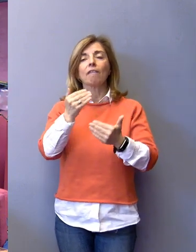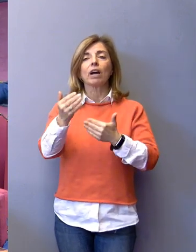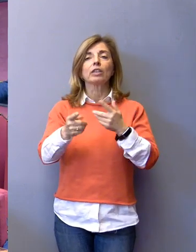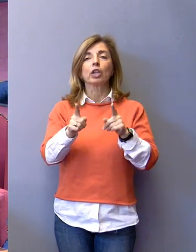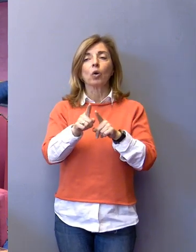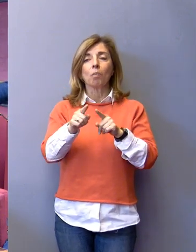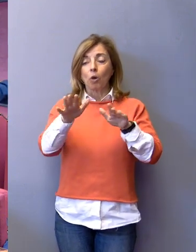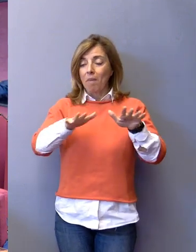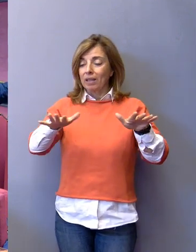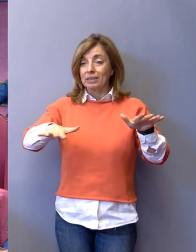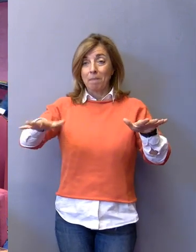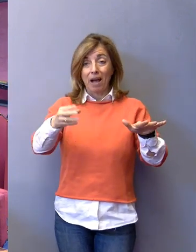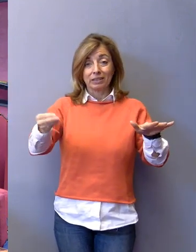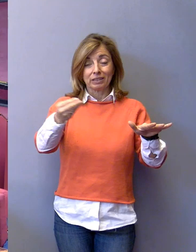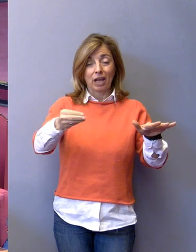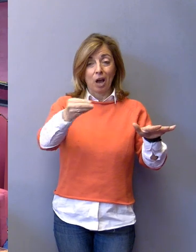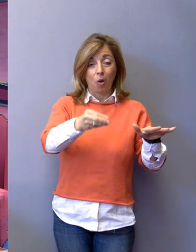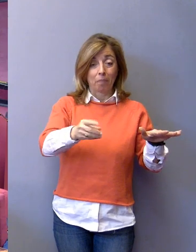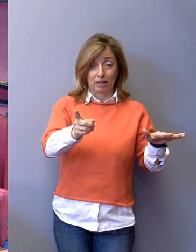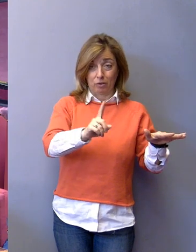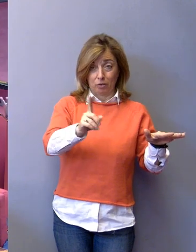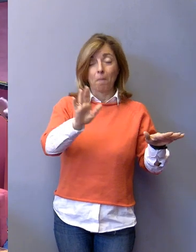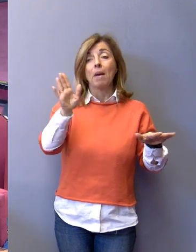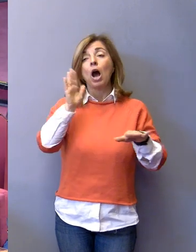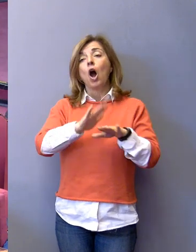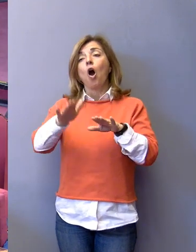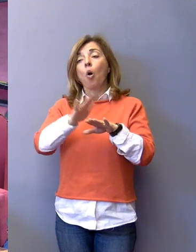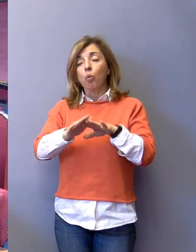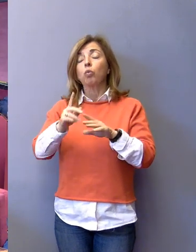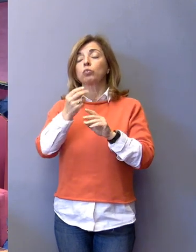ma l'utilizzo buono dei volumi già esistenti